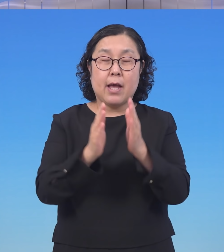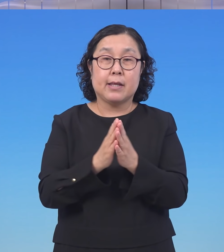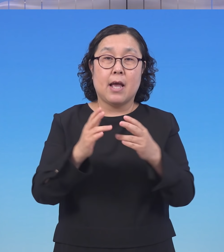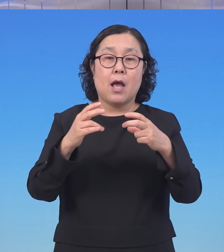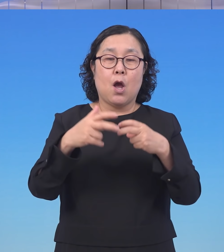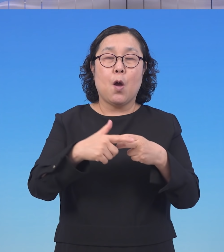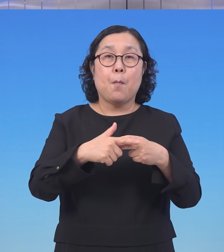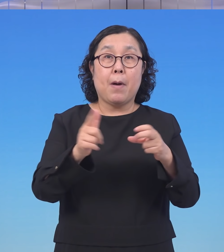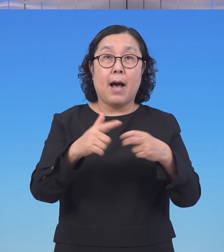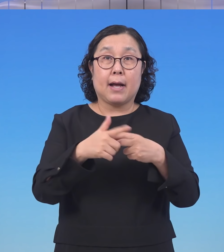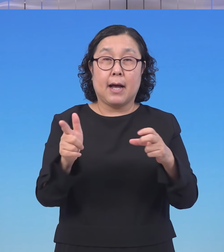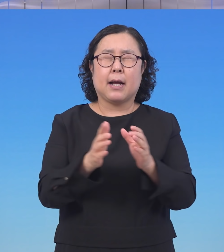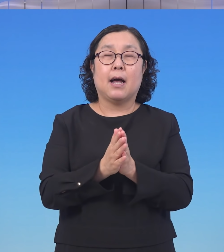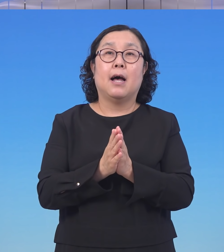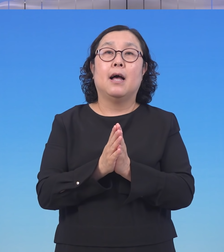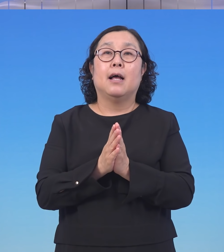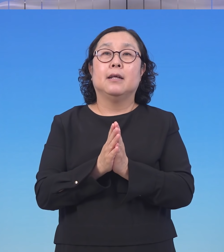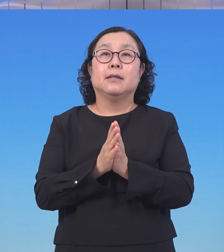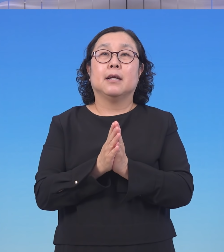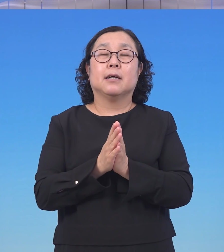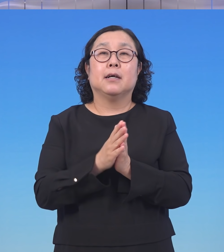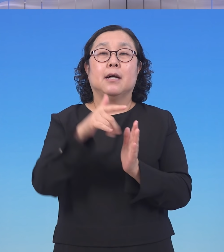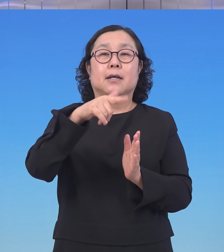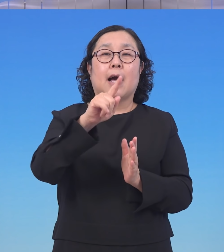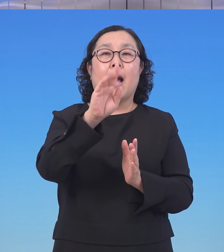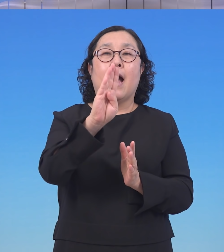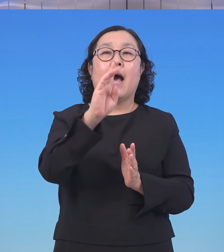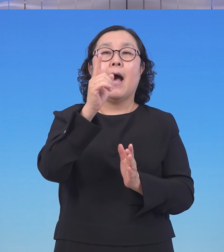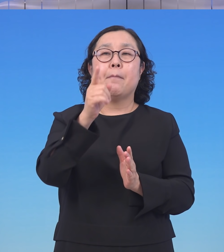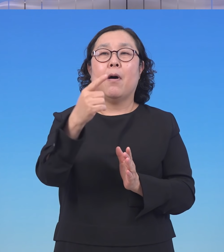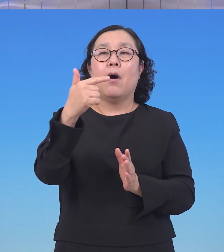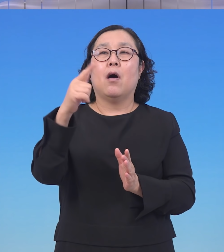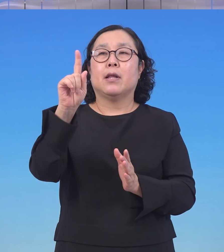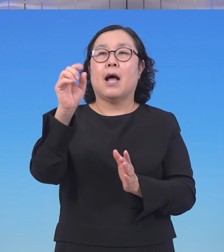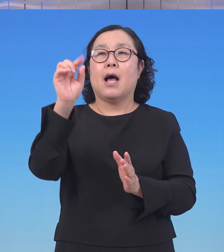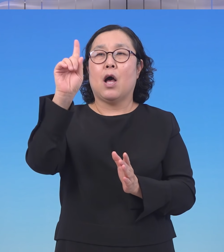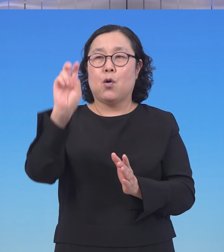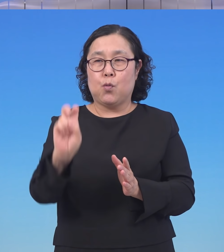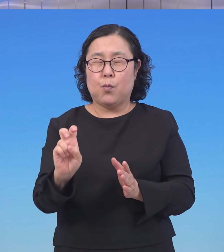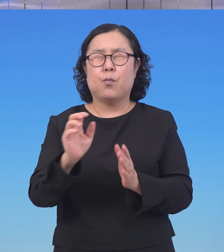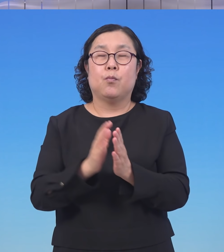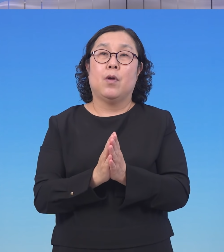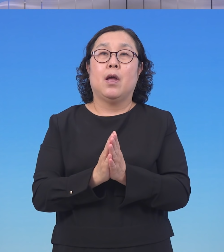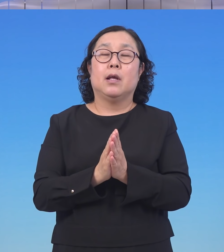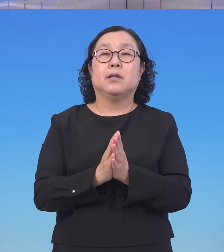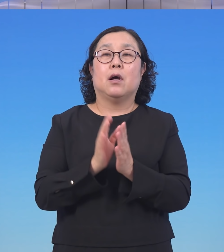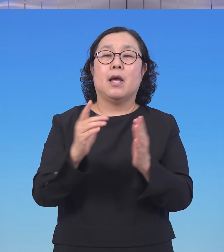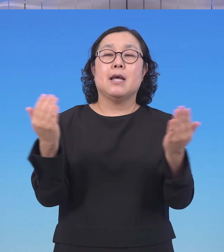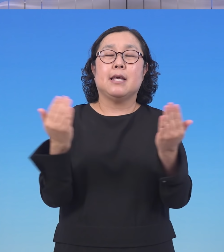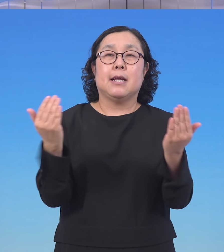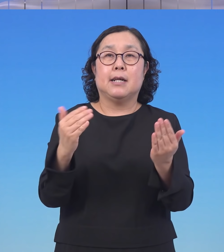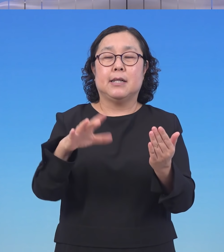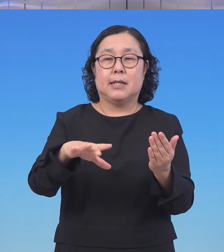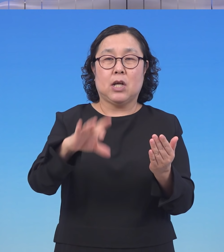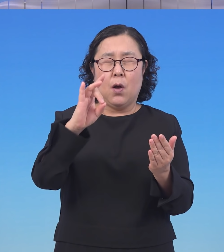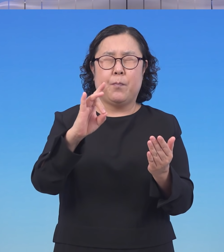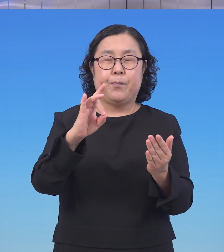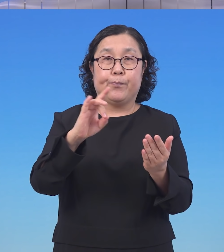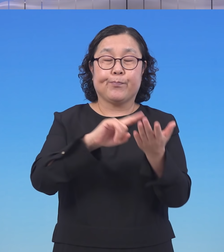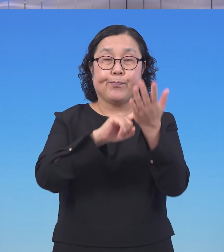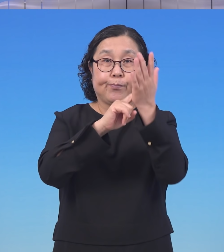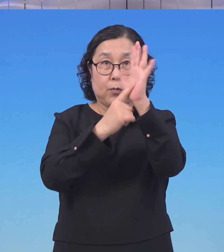저자 마가가 예수님의 가버나움에서의 사역을 이제 첫 번째로 소개하는데, 이 마가가 강조하고 싶은